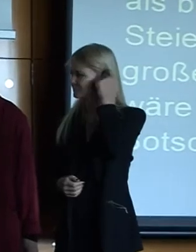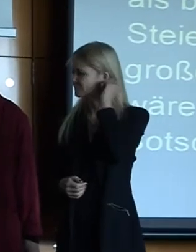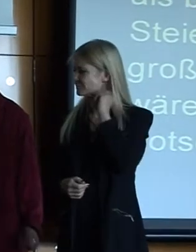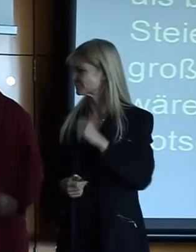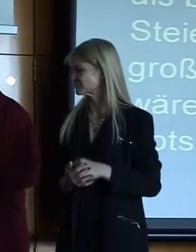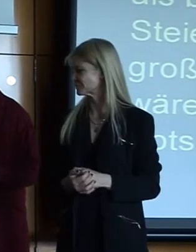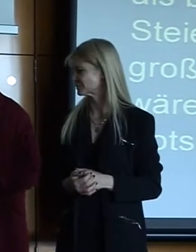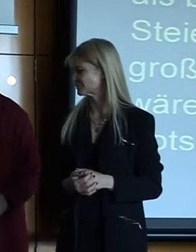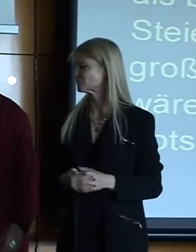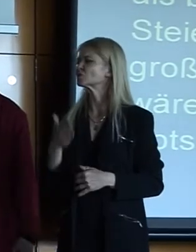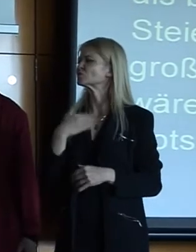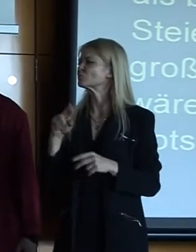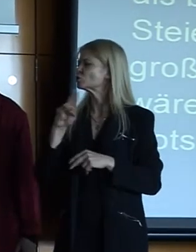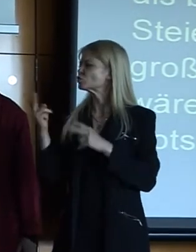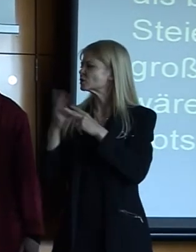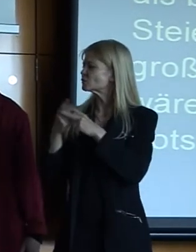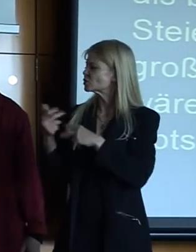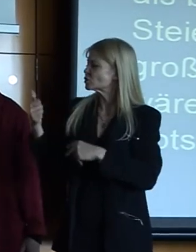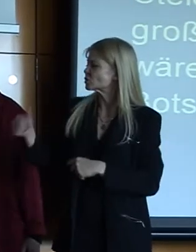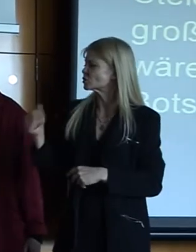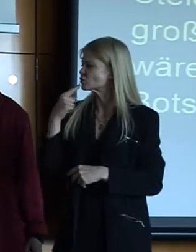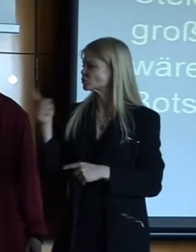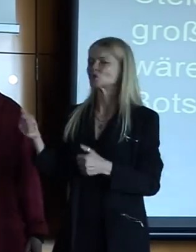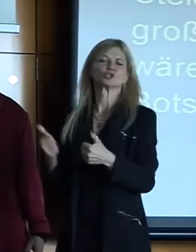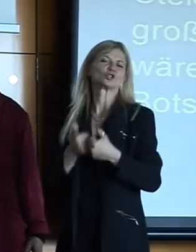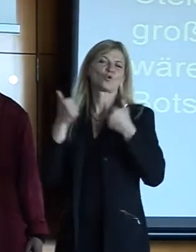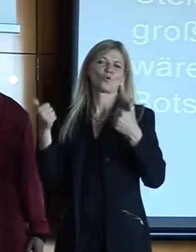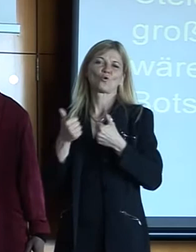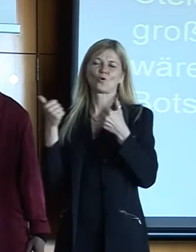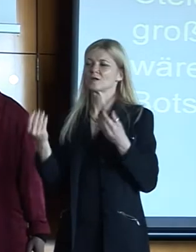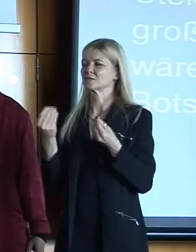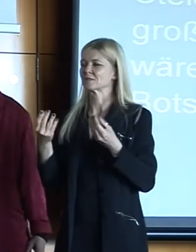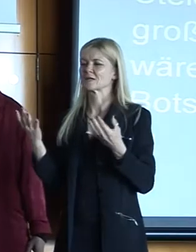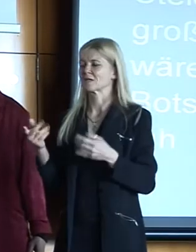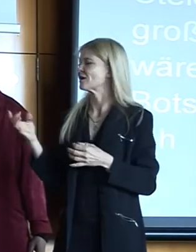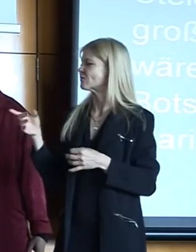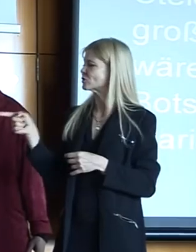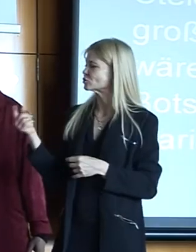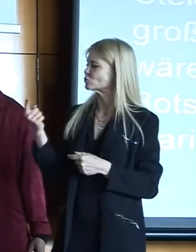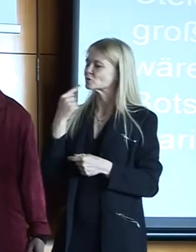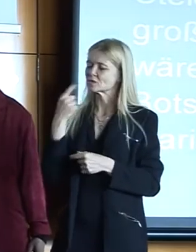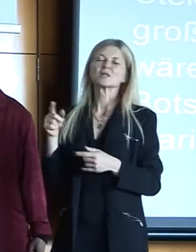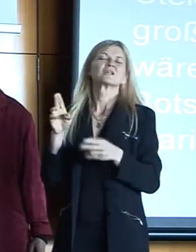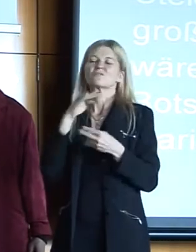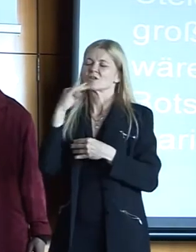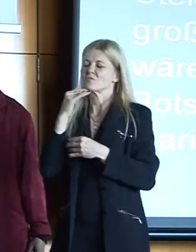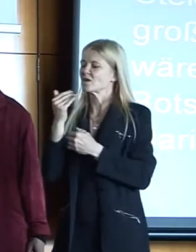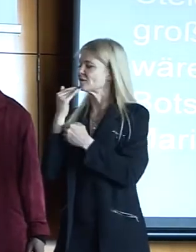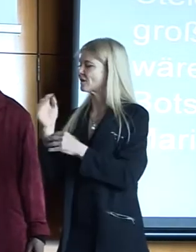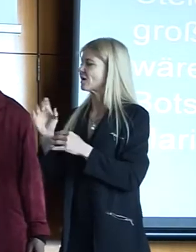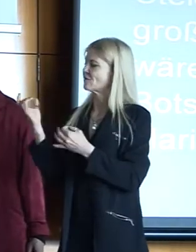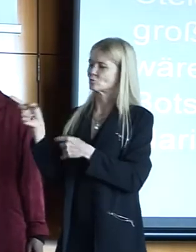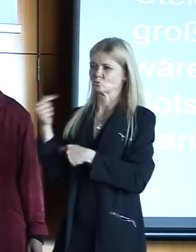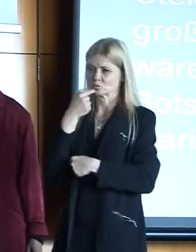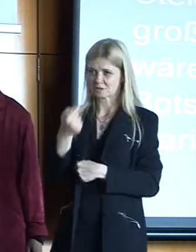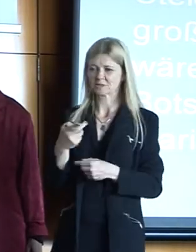Ich möchte dann nur dazwischen einwerfen, dass ich das wirklich eine tolle Sache gefunden habe. Vielen Dank auch für deinen Beitrag, aber auch eben wirklich